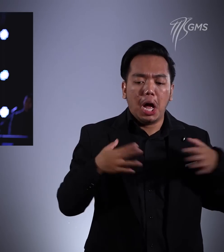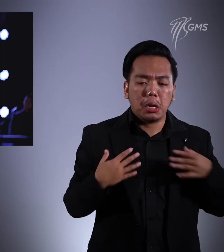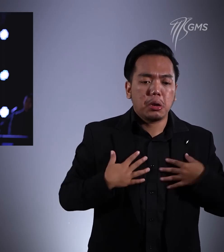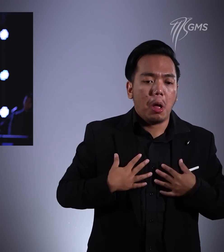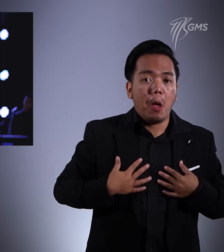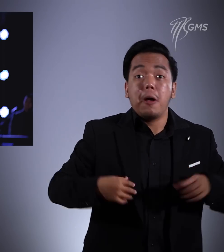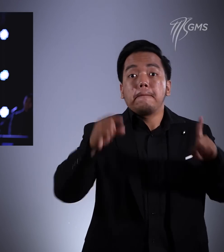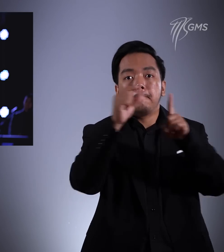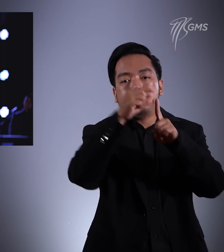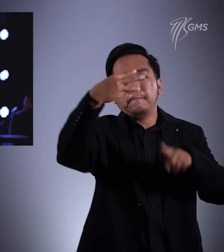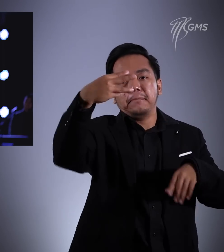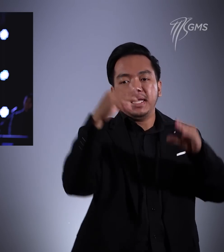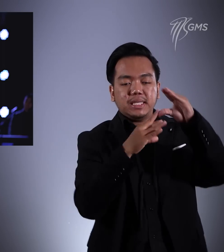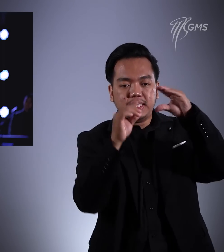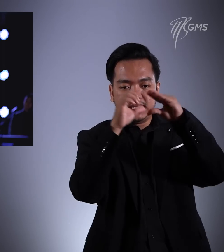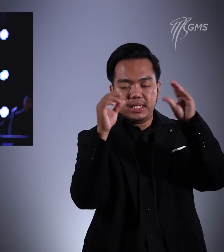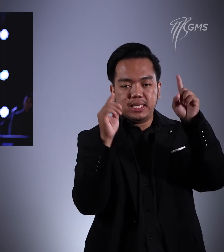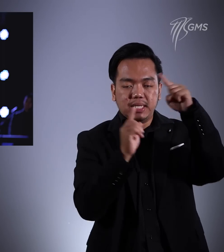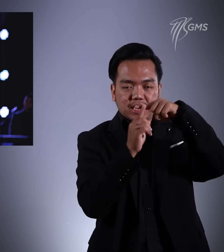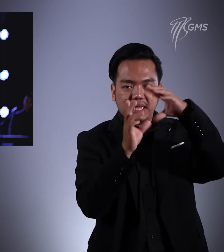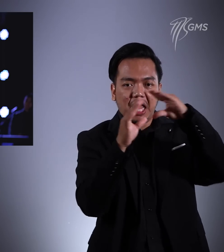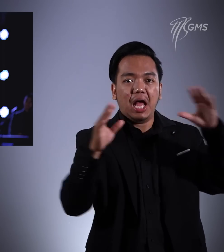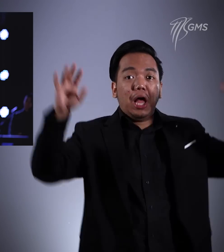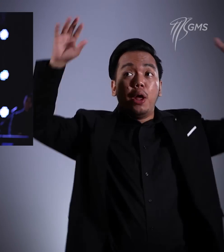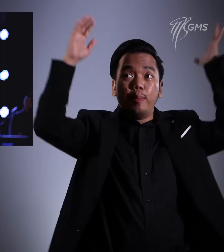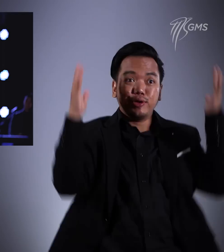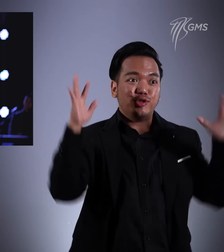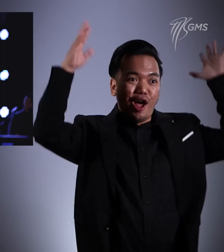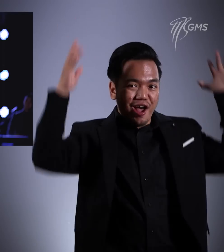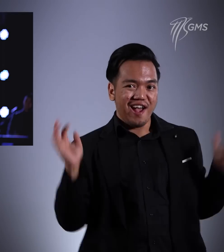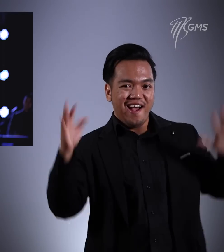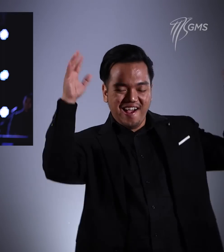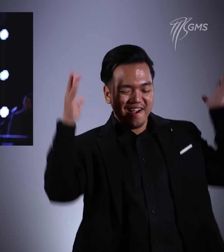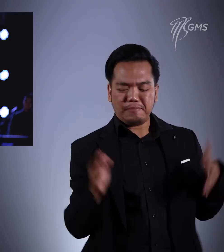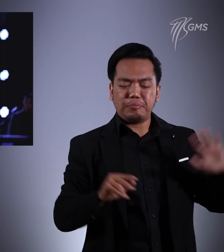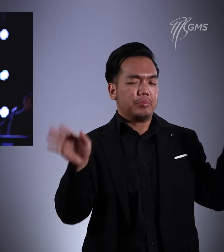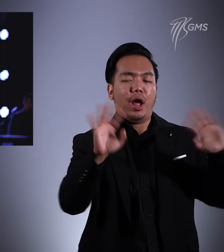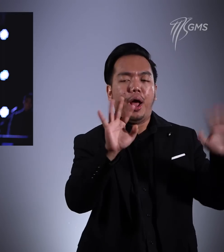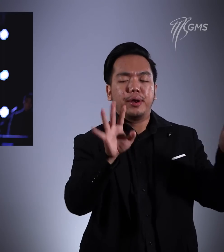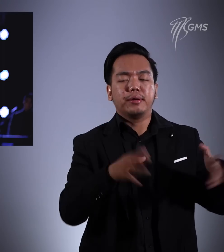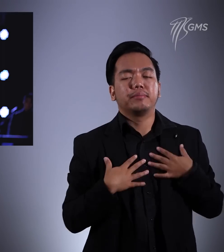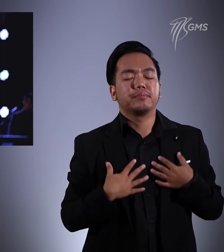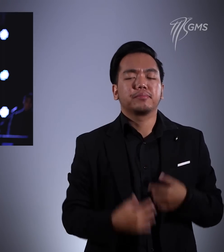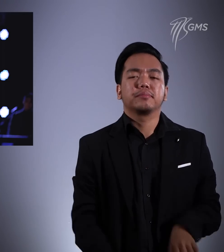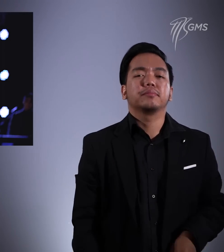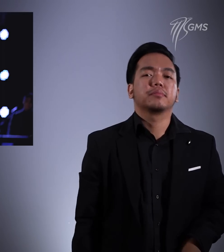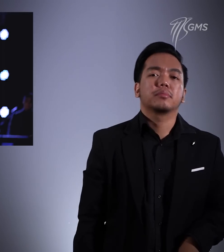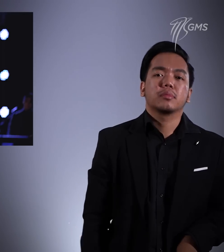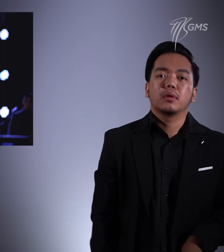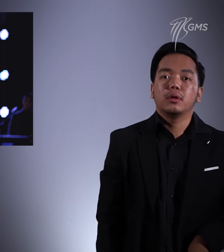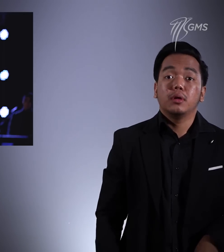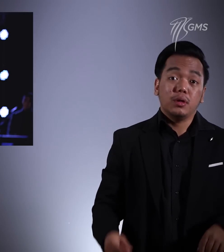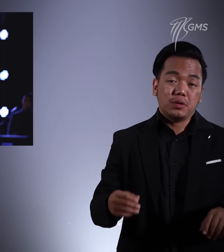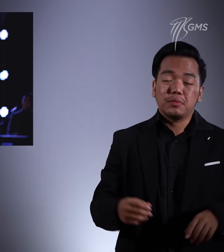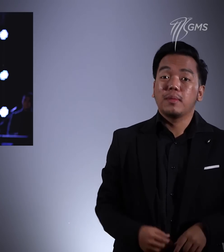perayaan. Aduh, hidup seolah-olah sangat suram di zaman Habakuk ini. Pohon zaitun mengecewakan, pohon zaitun